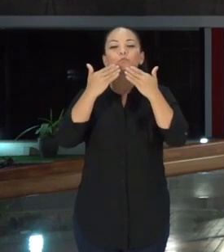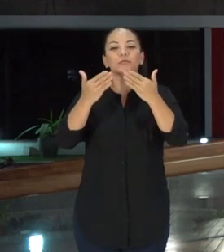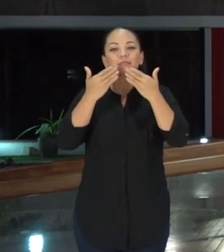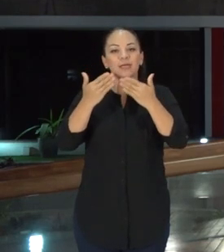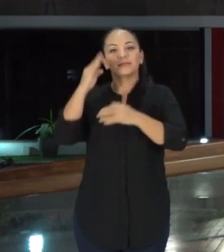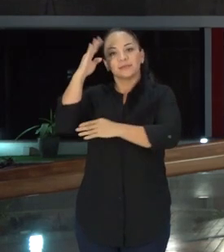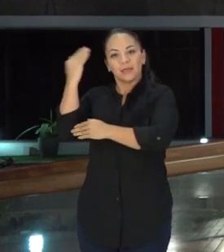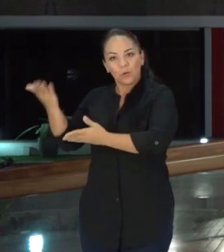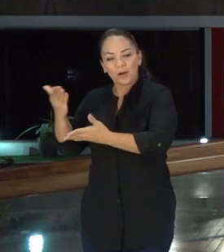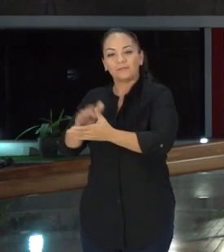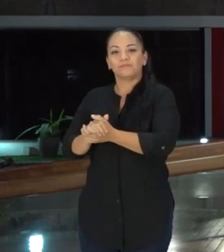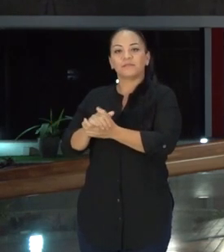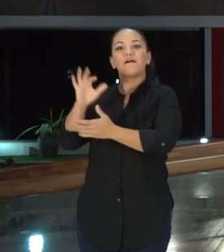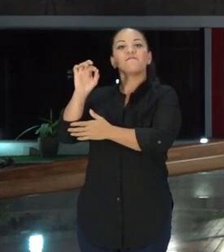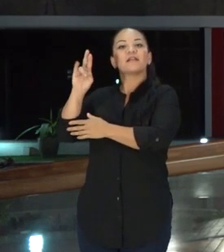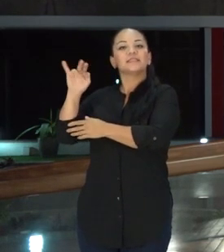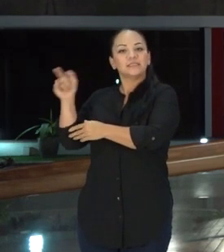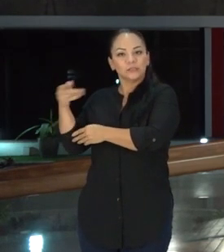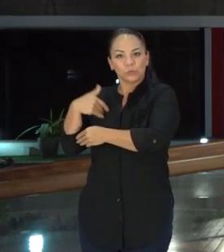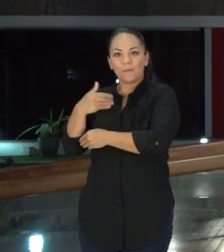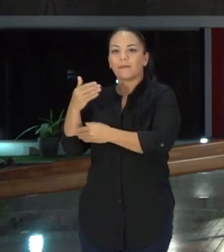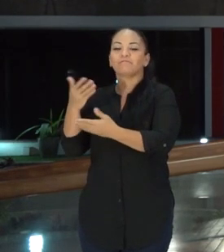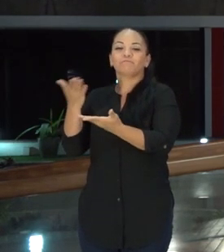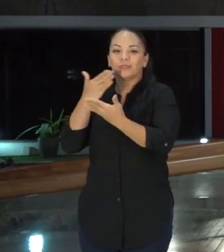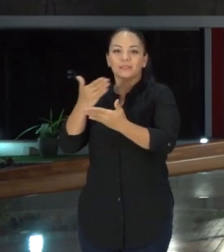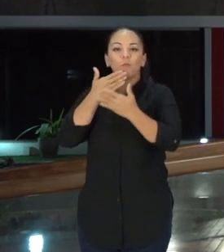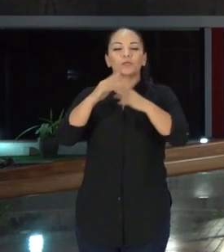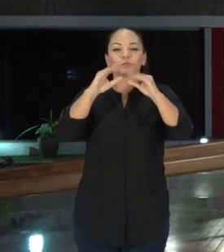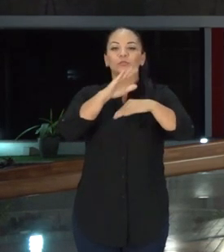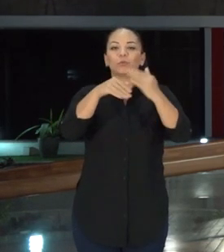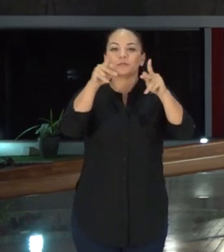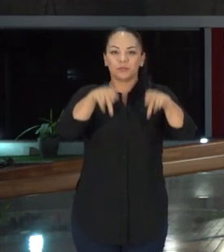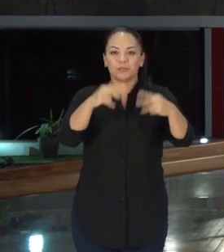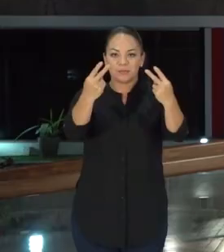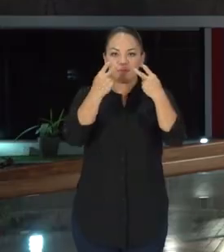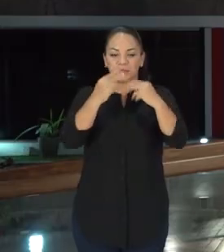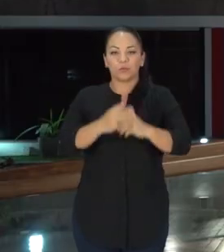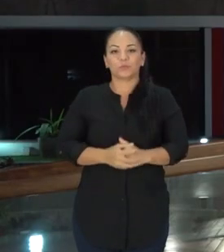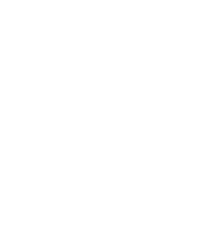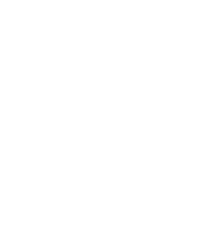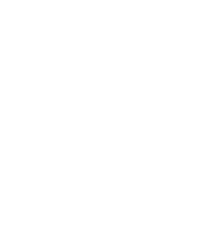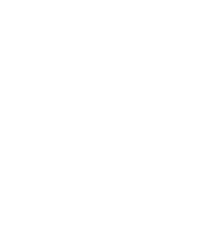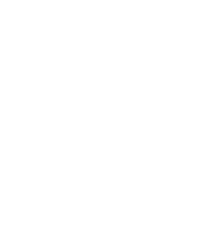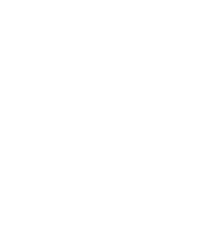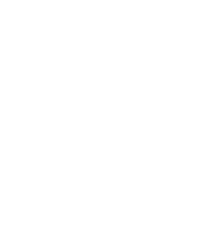gracias, doña Laura, don Francisco, por haber venido. Muy buenas noches a todos los que nos están viendo.